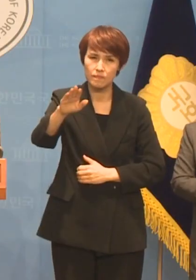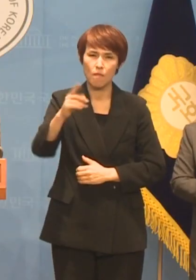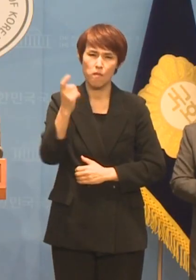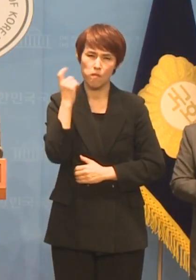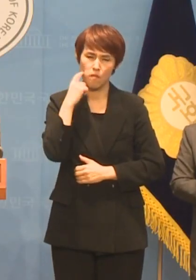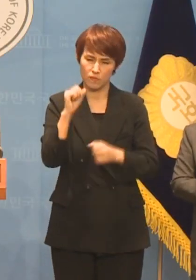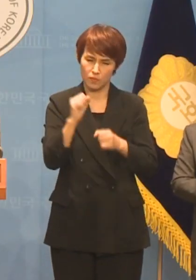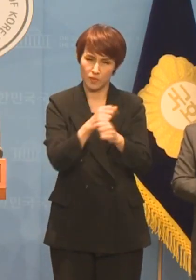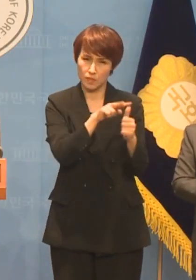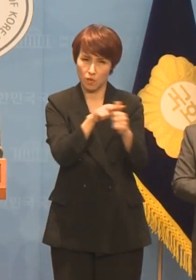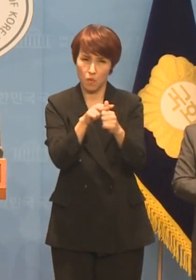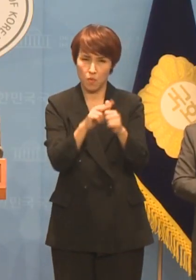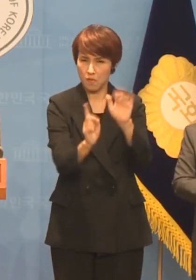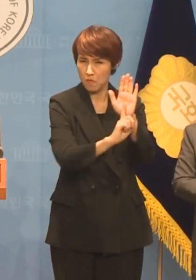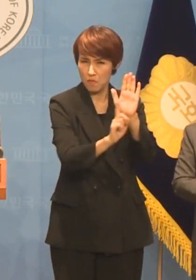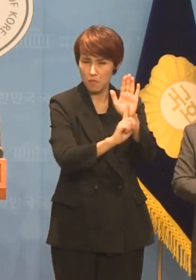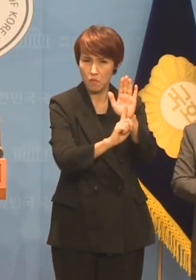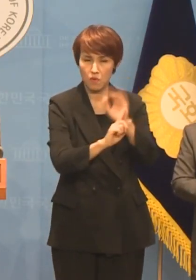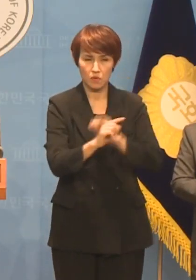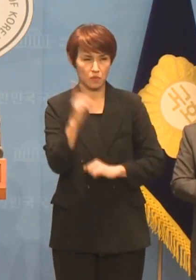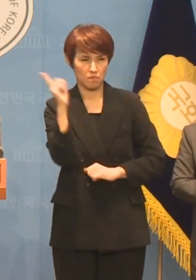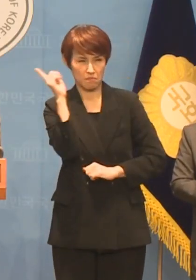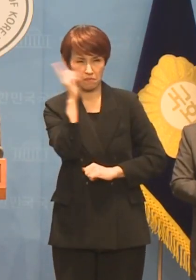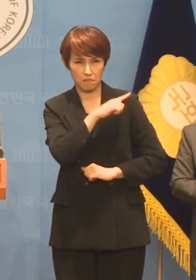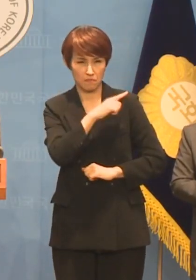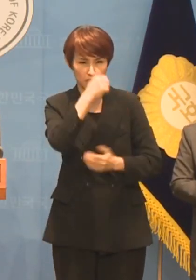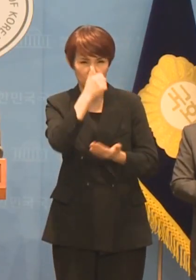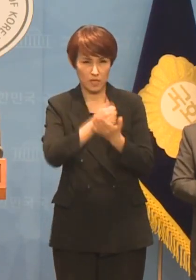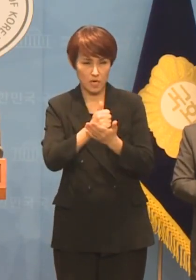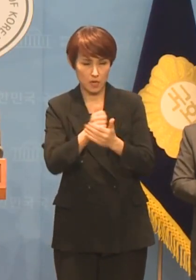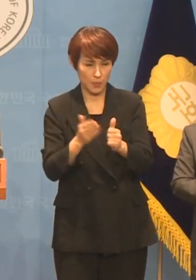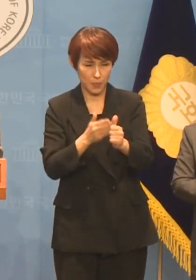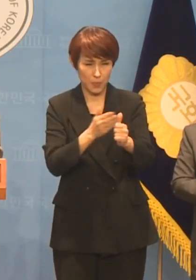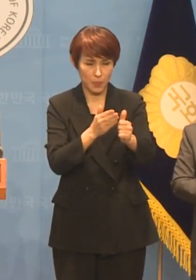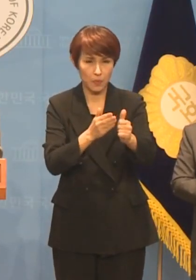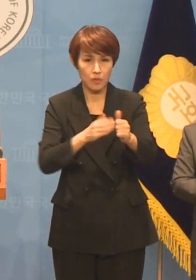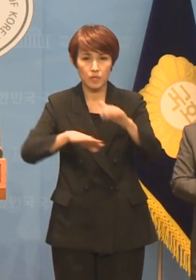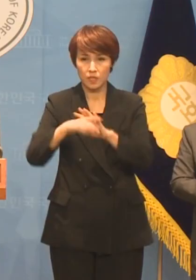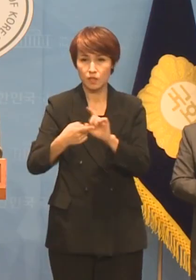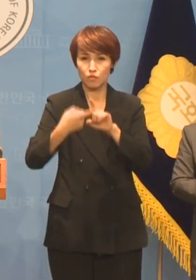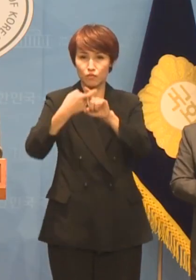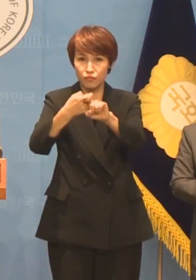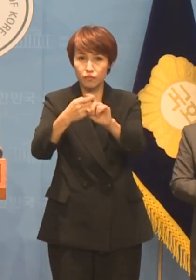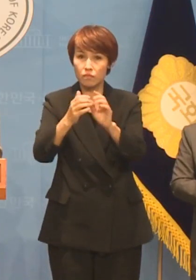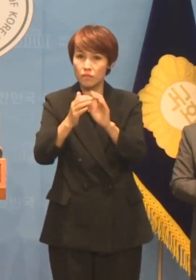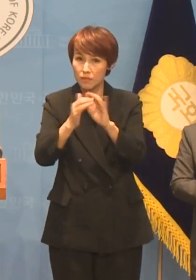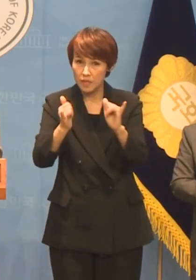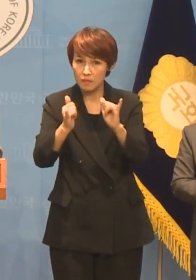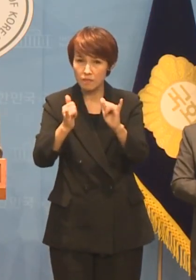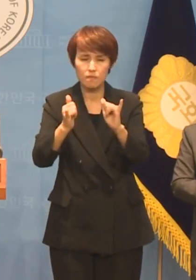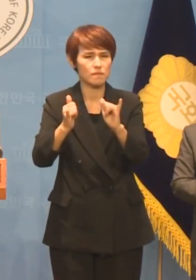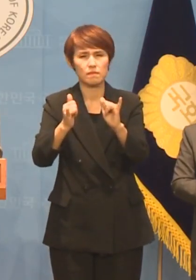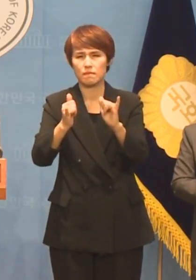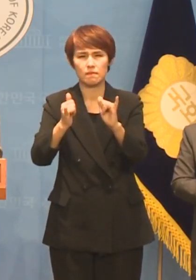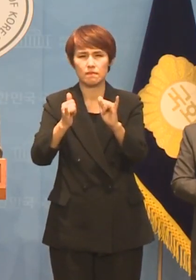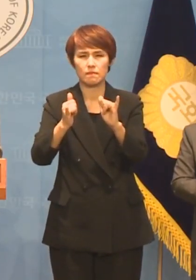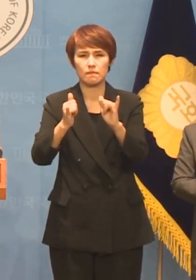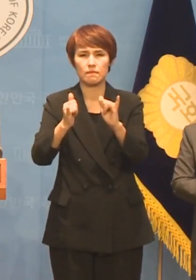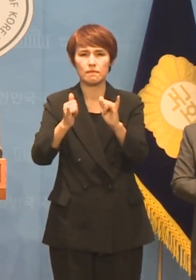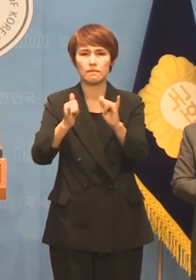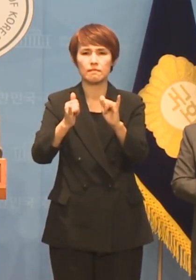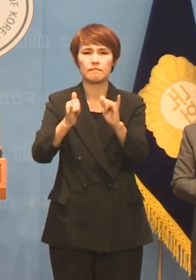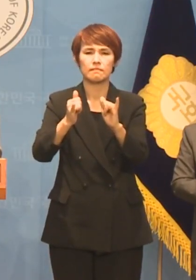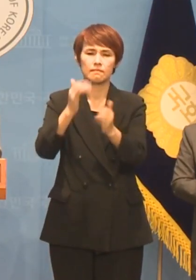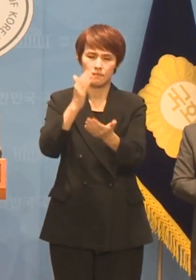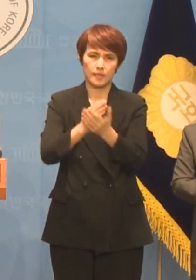정보 살포와 흉악 범죄의 모의를 조장하는 극우 세력들과의 유착관계,